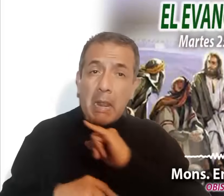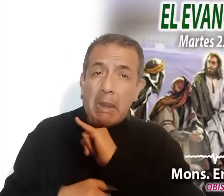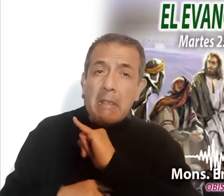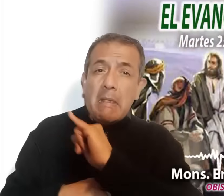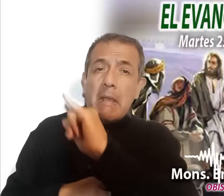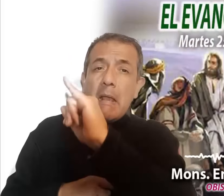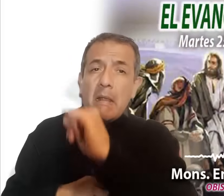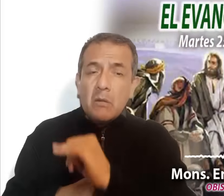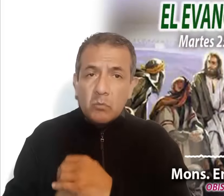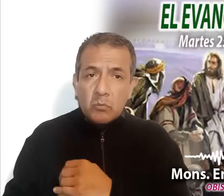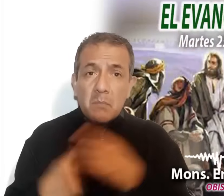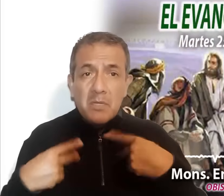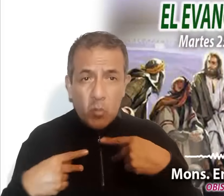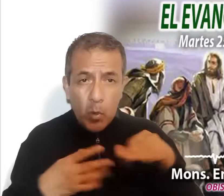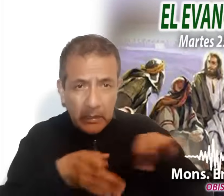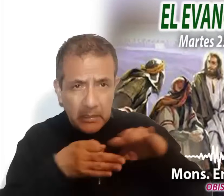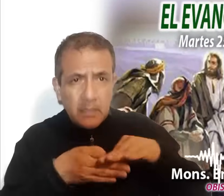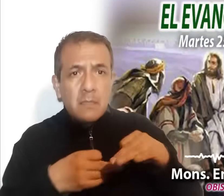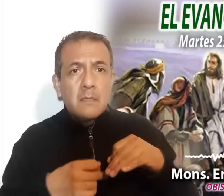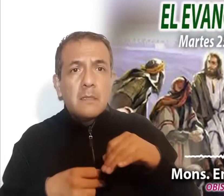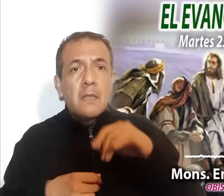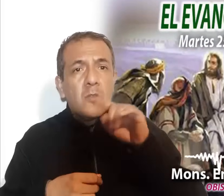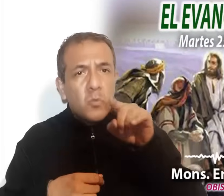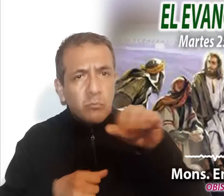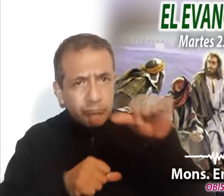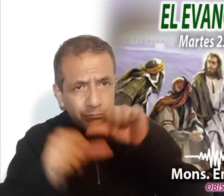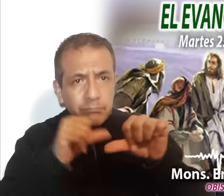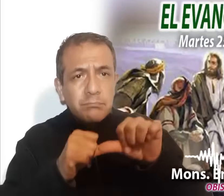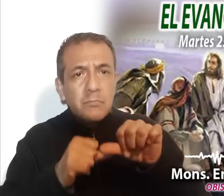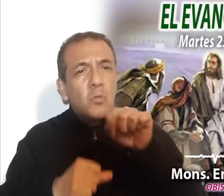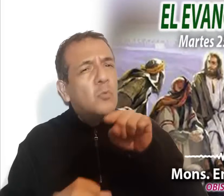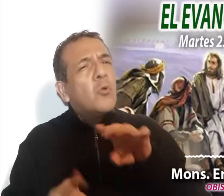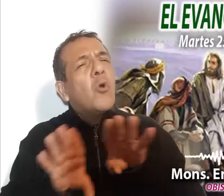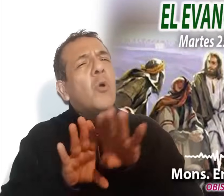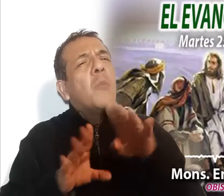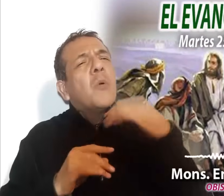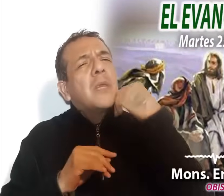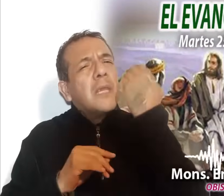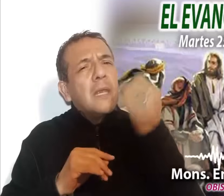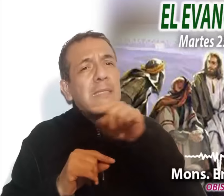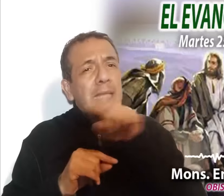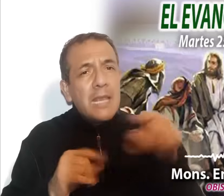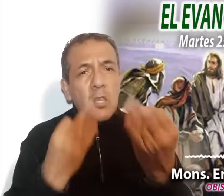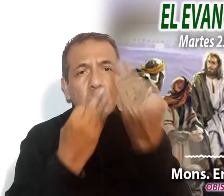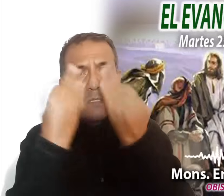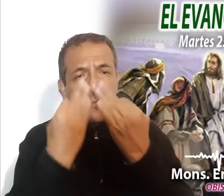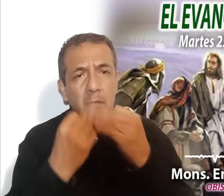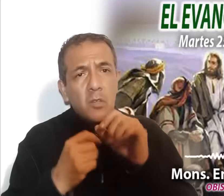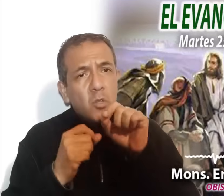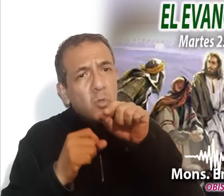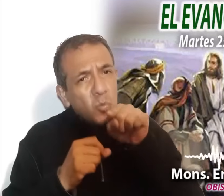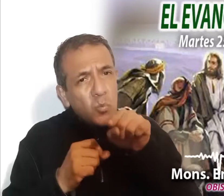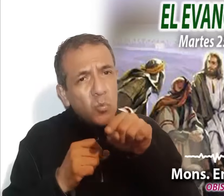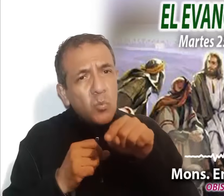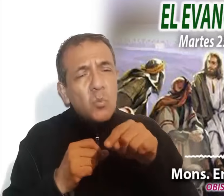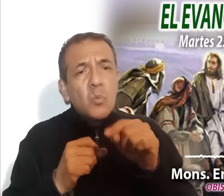y colócate en su lugar. ¿Cómo quisieras que te trataran? ¿Por qué no haces lo mismo? Cristo va